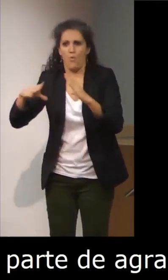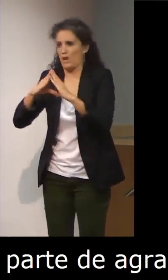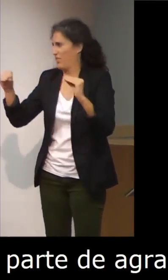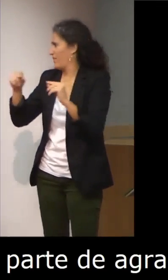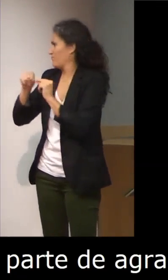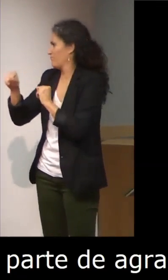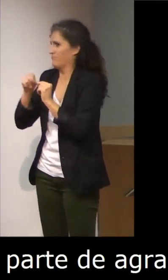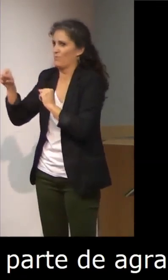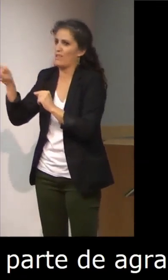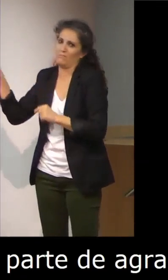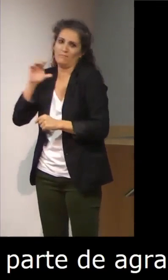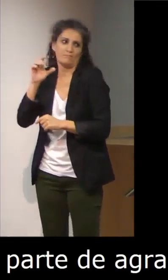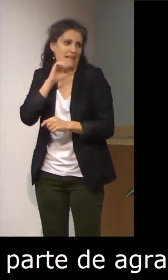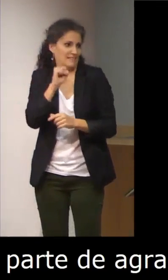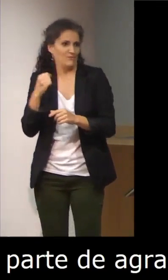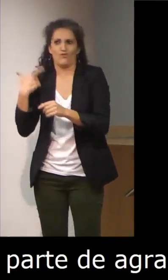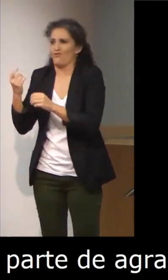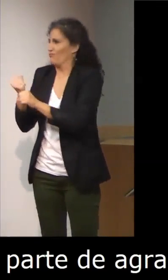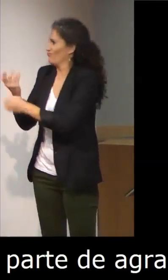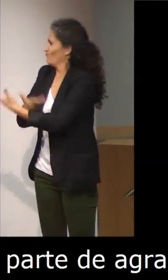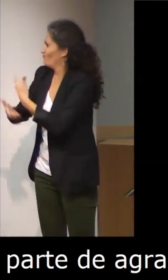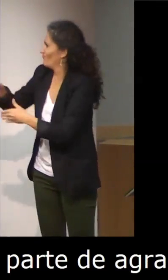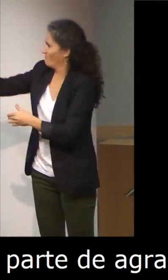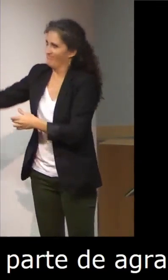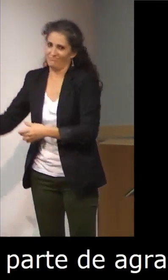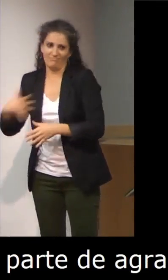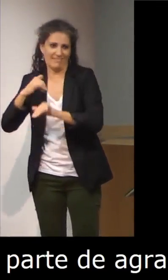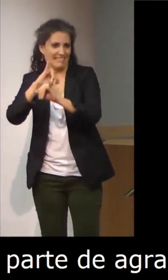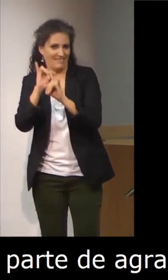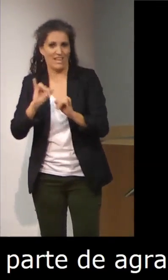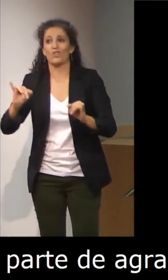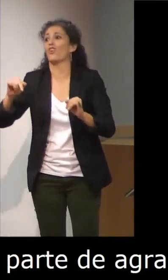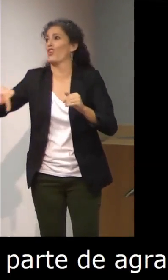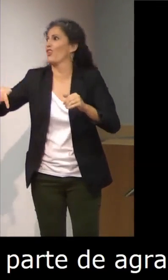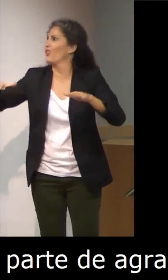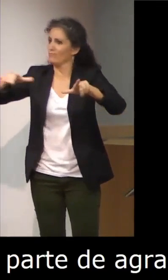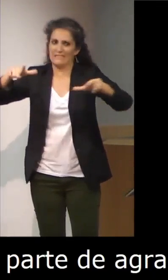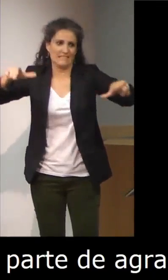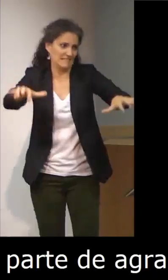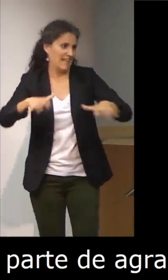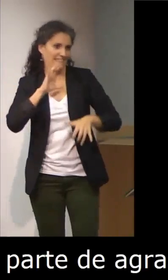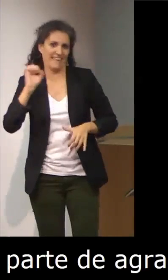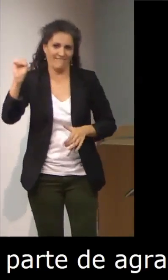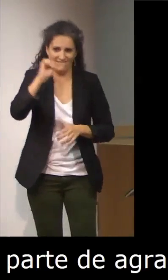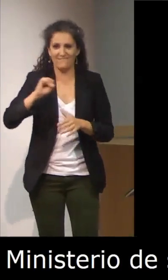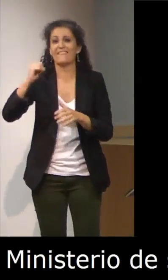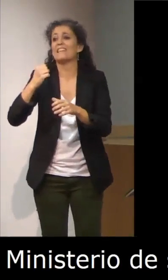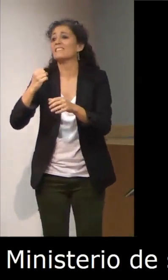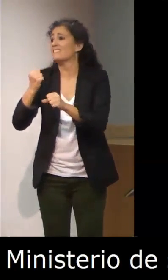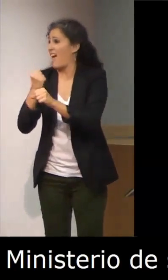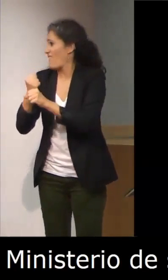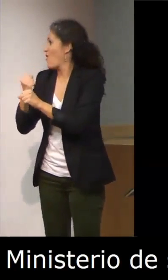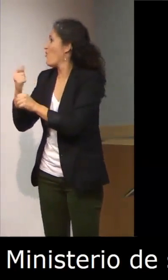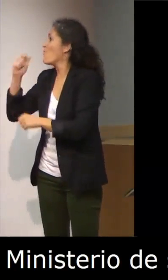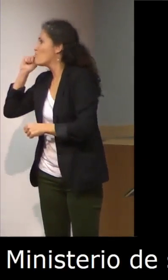de Educación a la unz por el maravilloso trabajo que hemos desarrollado con Tiberio por la cesión de este